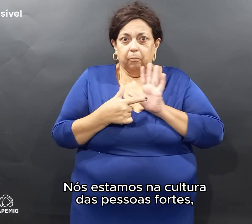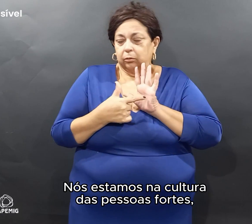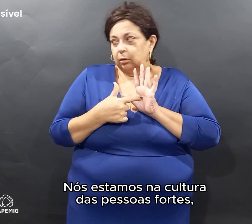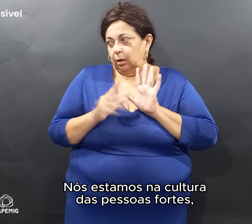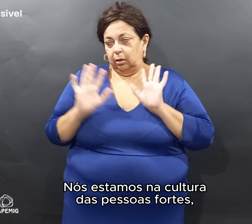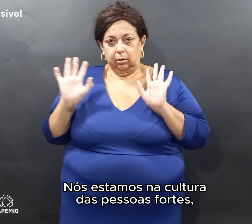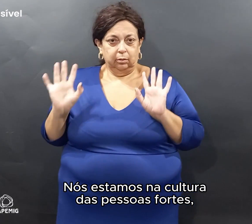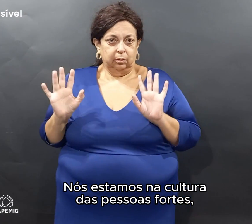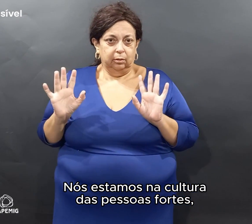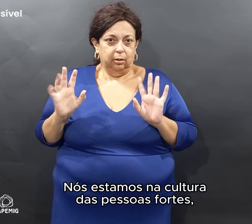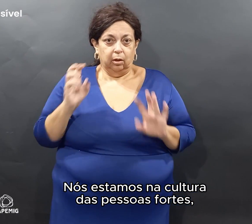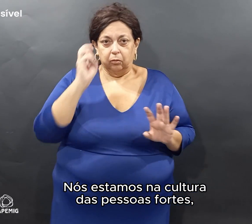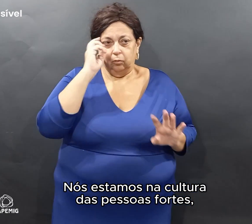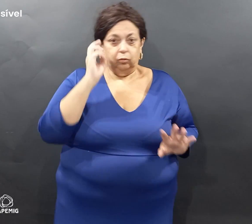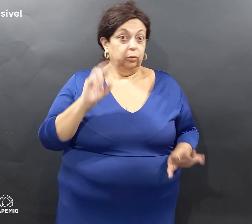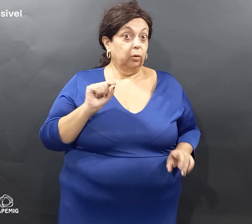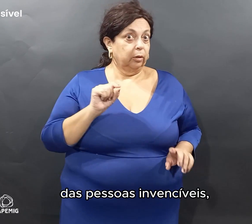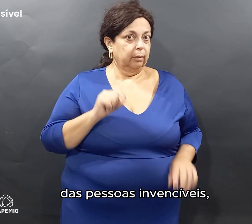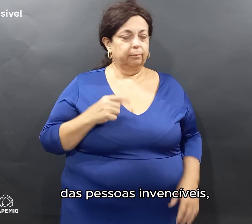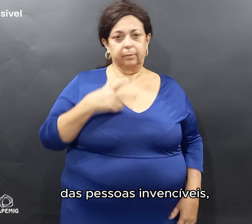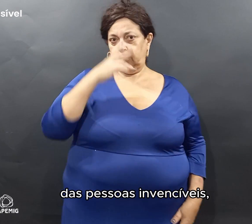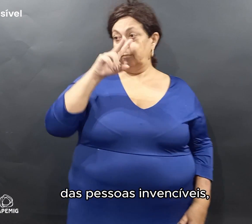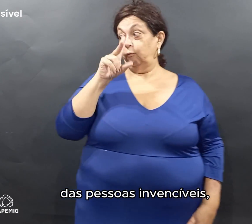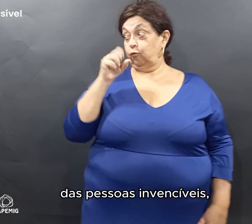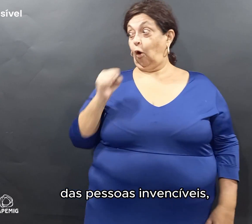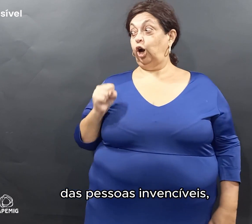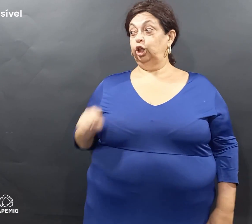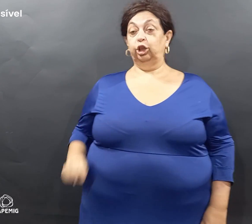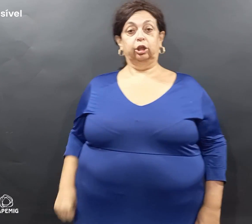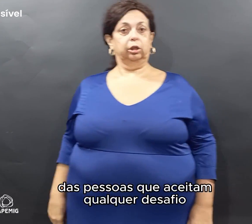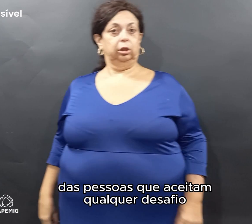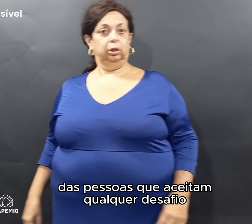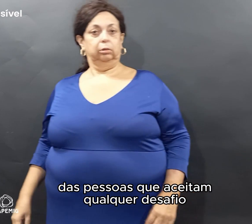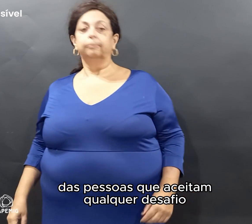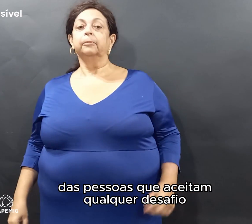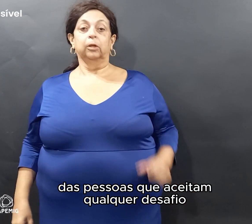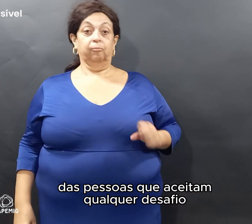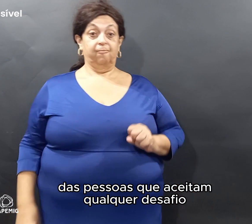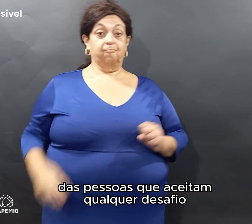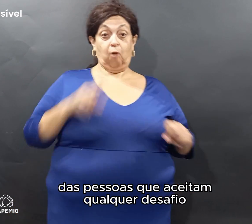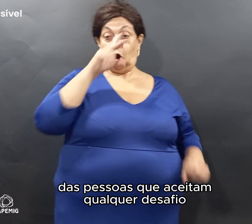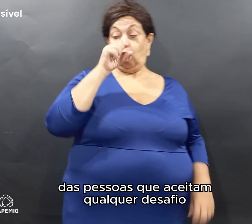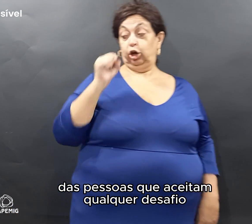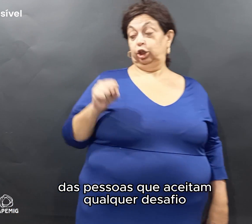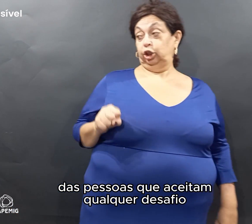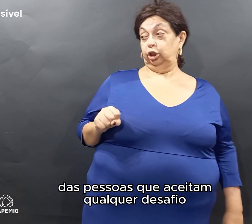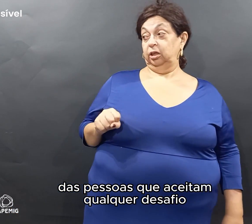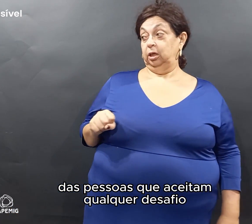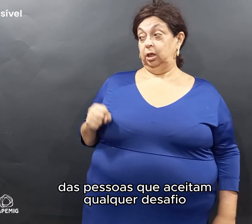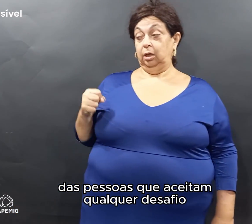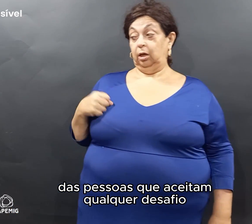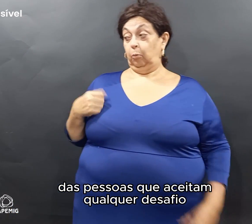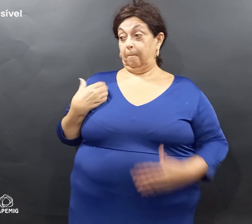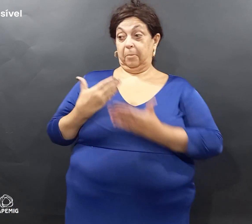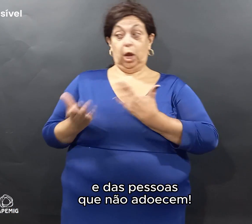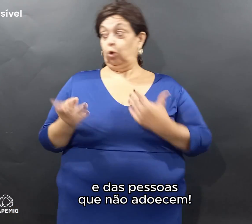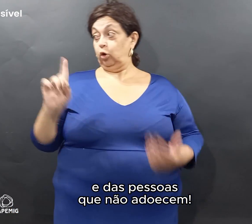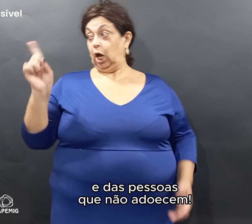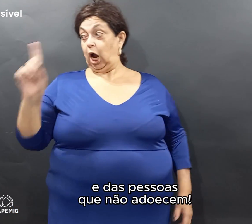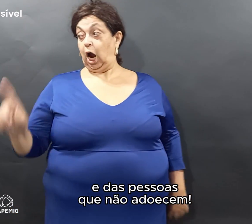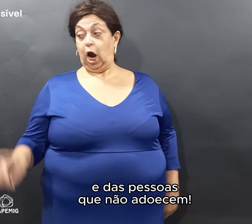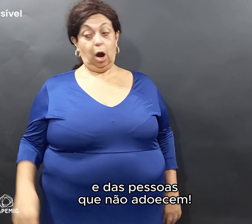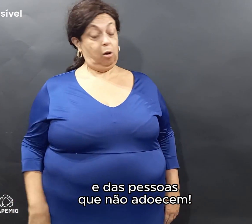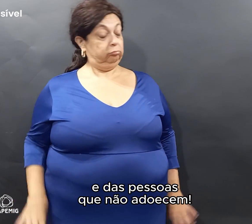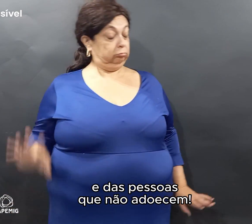estamos na cultura das pessoas fortes, das pessoas invencíveis, das pessoas que aceitam qualquer desafio e